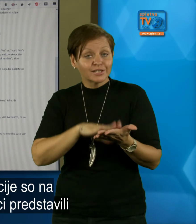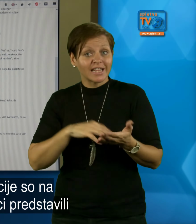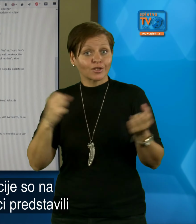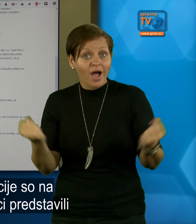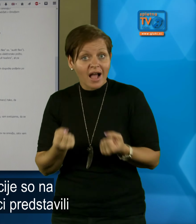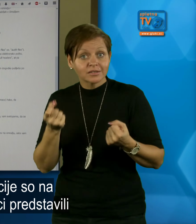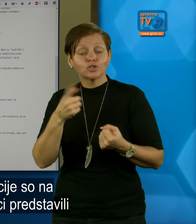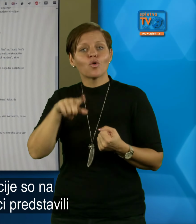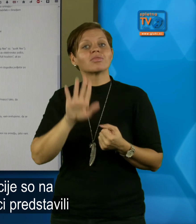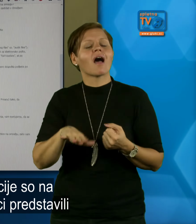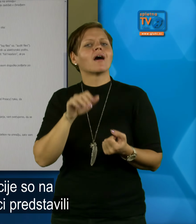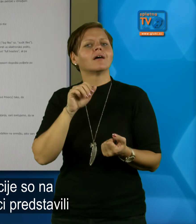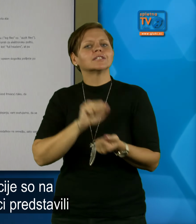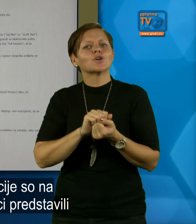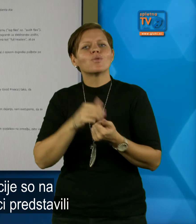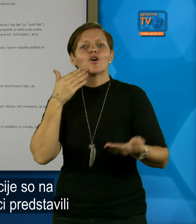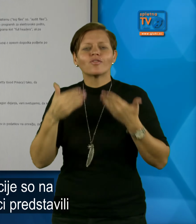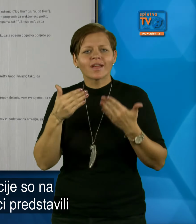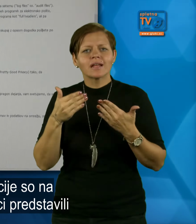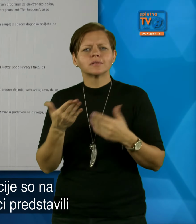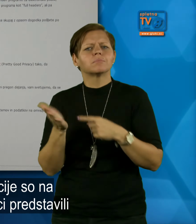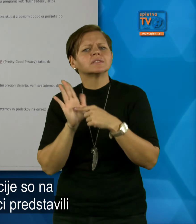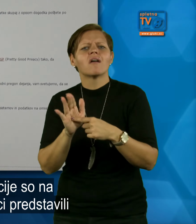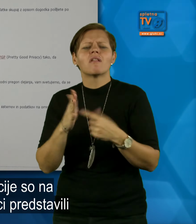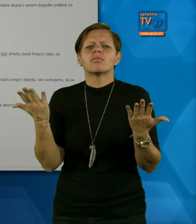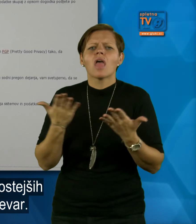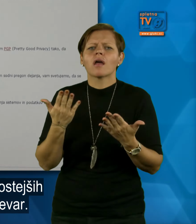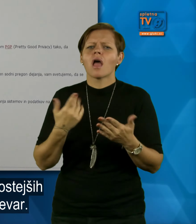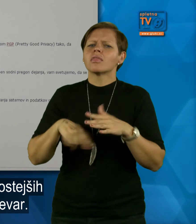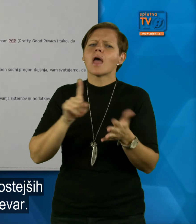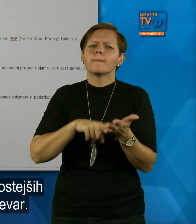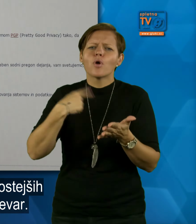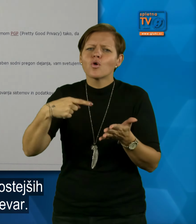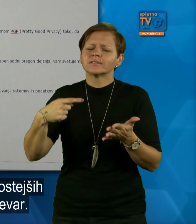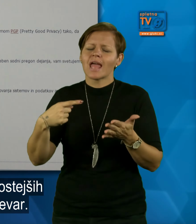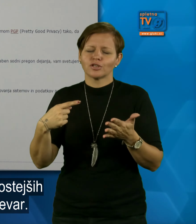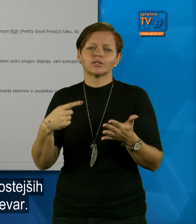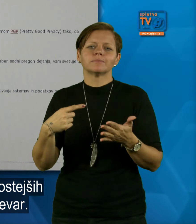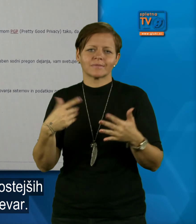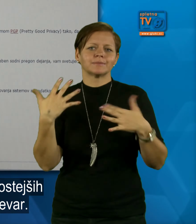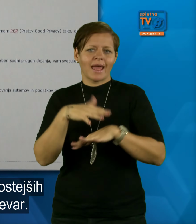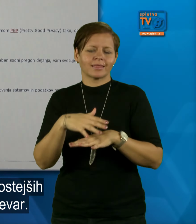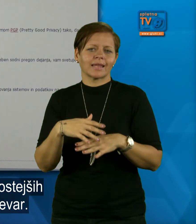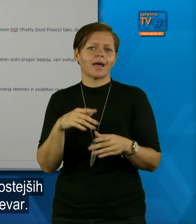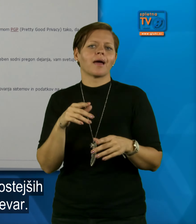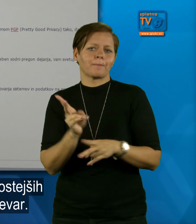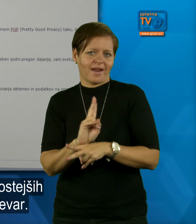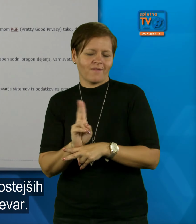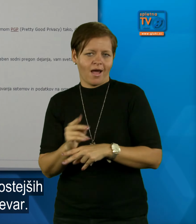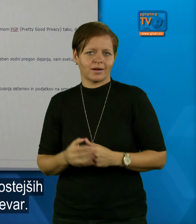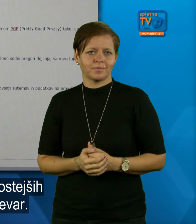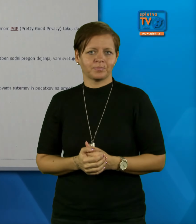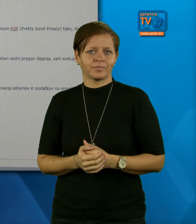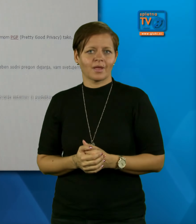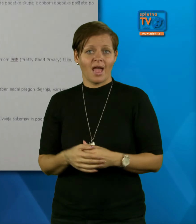Ob začetku akcije so na tiskovni konferenci predstavili nekaj najpogostejših spletnih prevar.